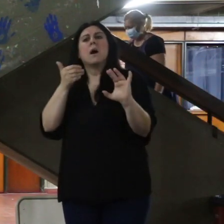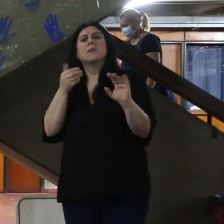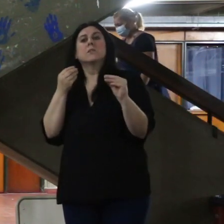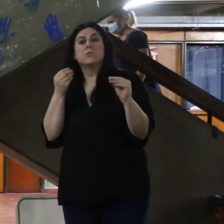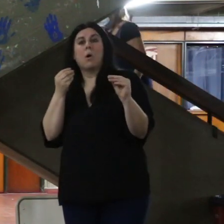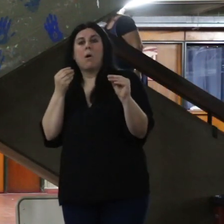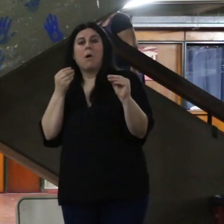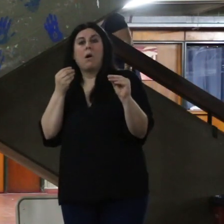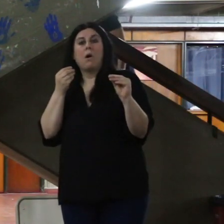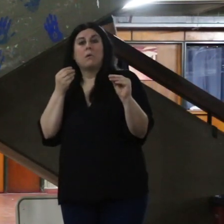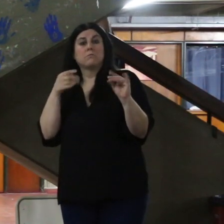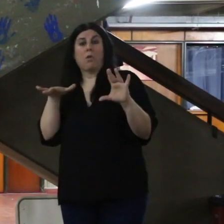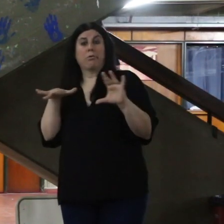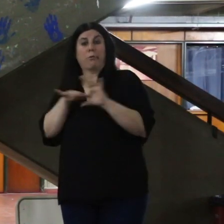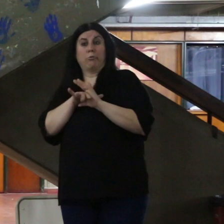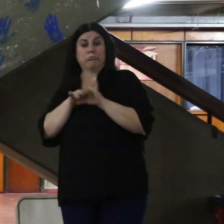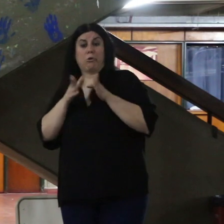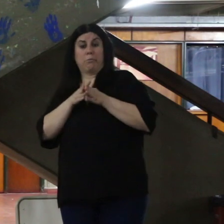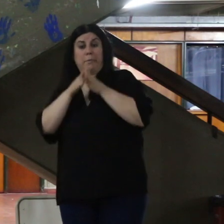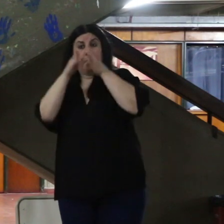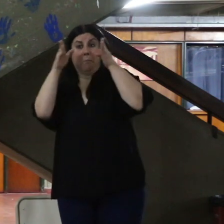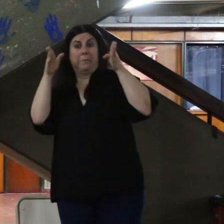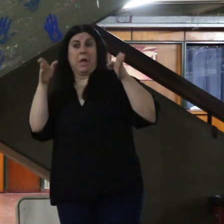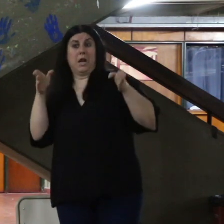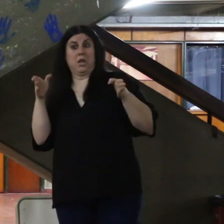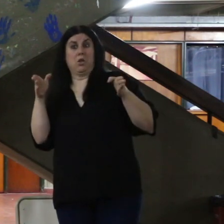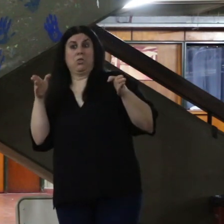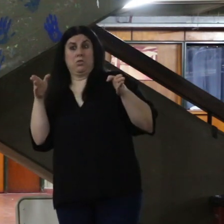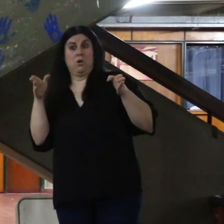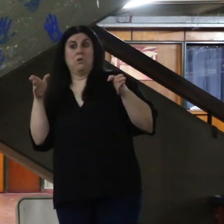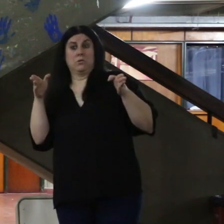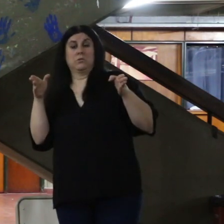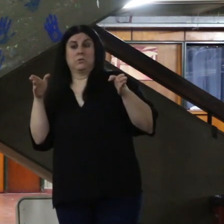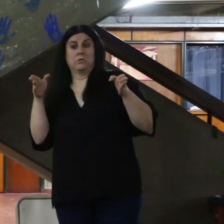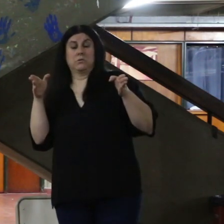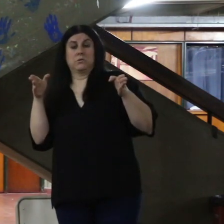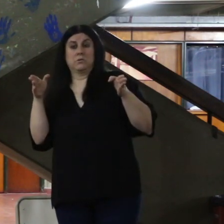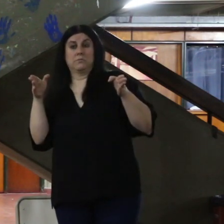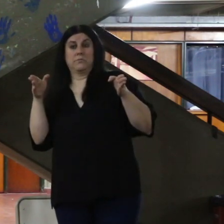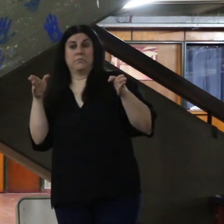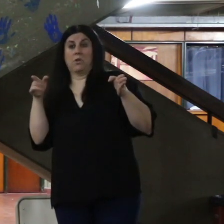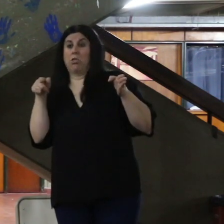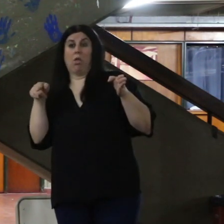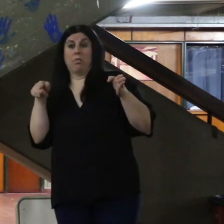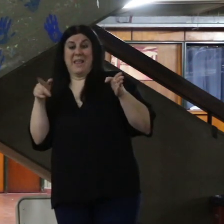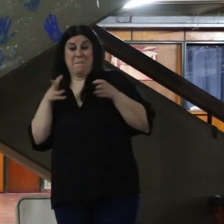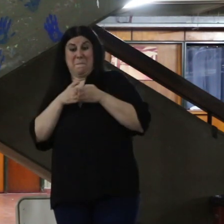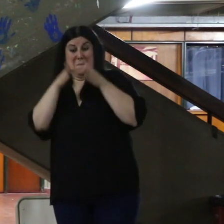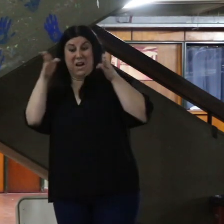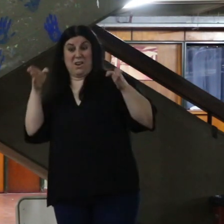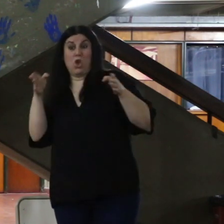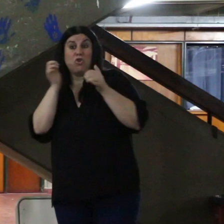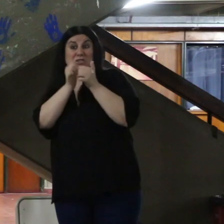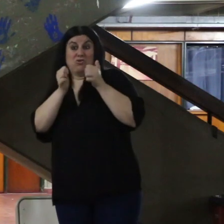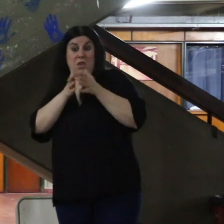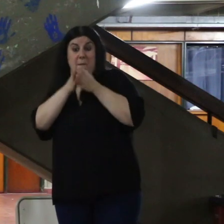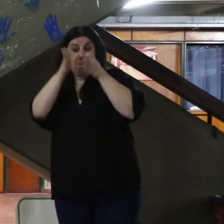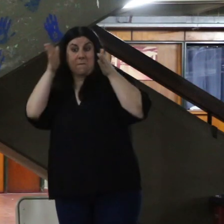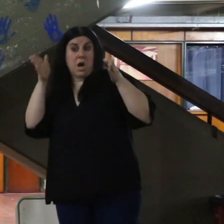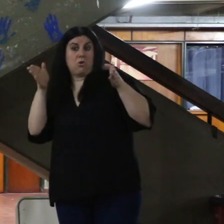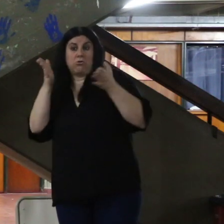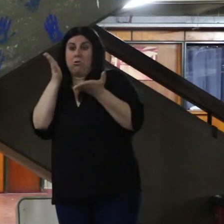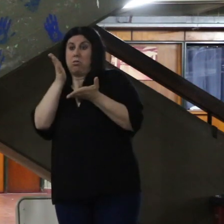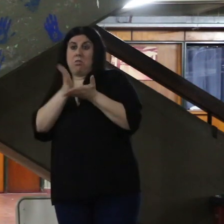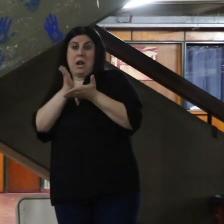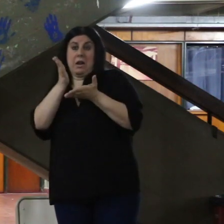de un periodo donde se retrajeron los derechos, ¿sí?,